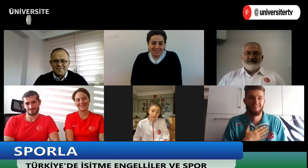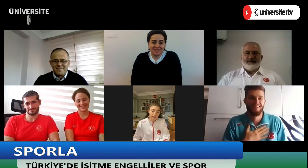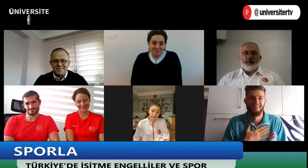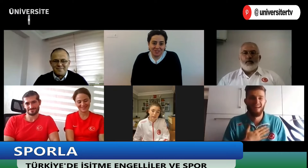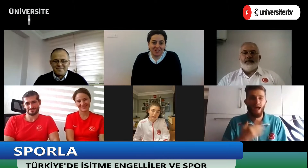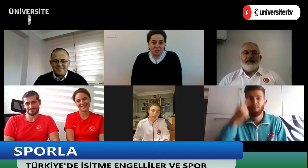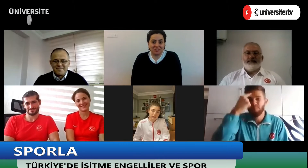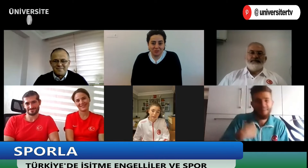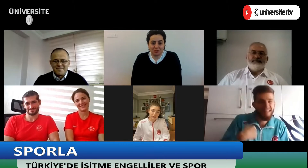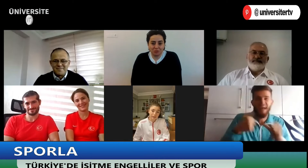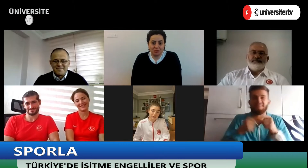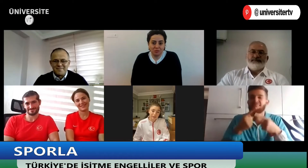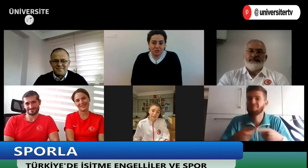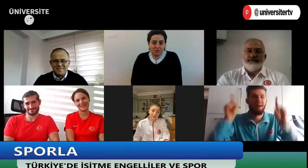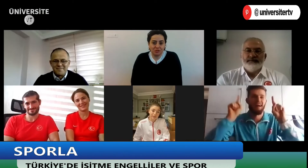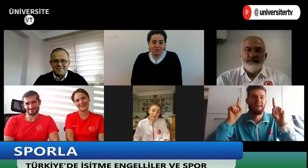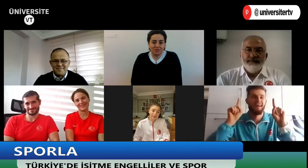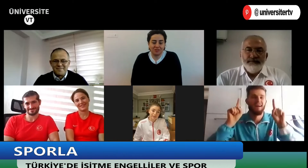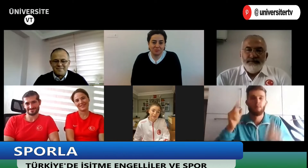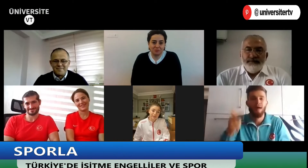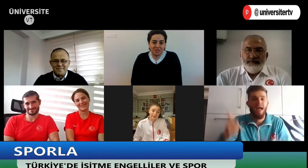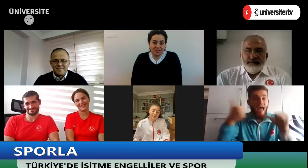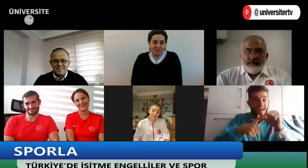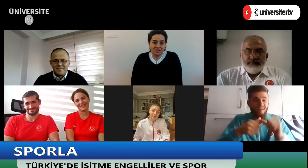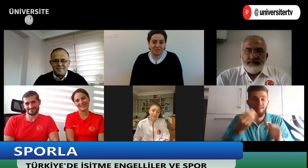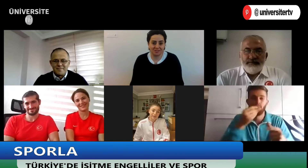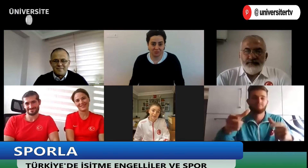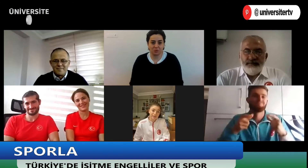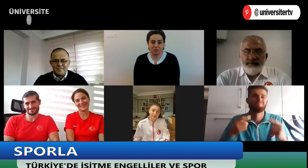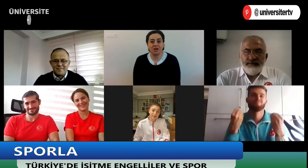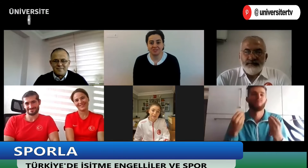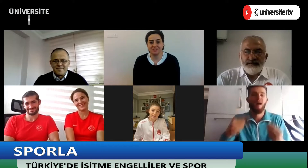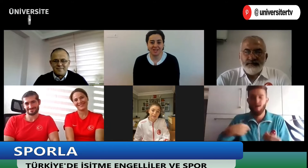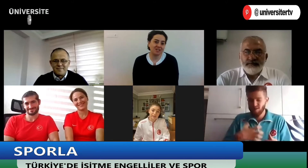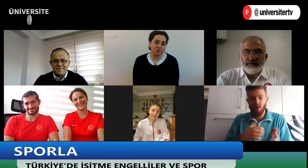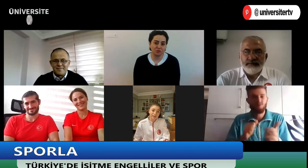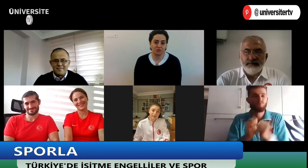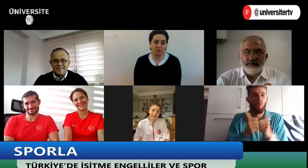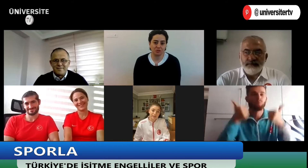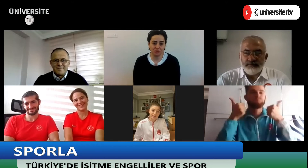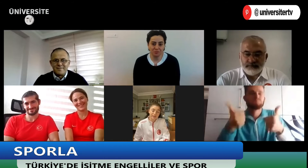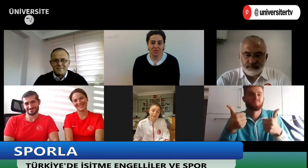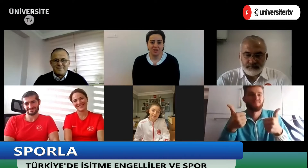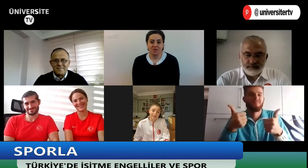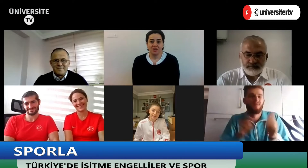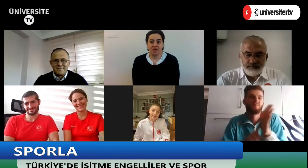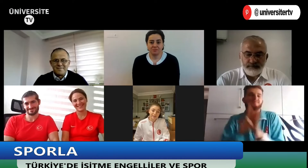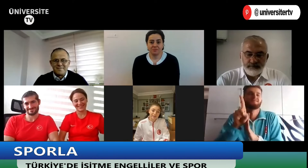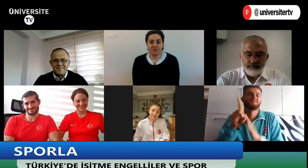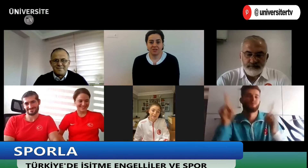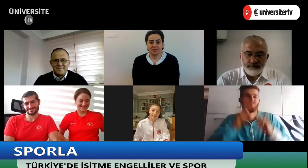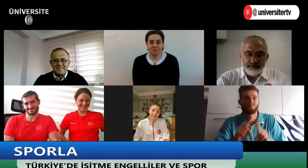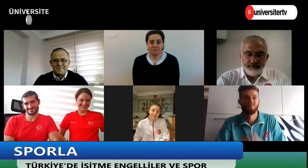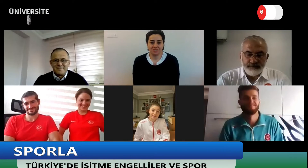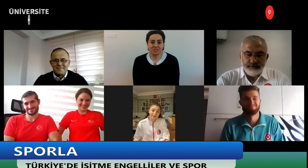Eşimle birlikte bir aile olarak da çok mutluyum çünkü bu bana sporun kattığı değerler olduğunu düşünüyorum.